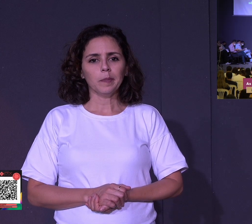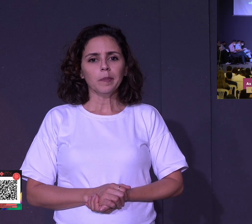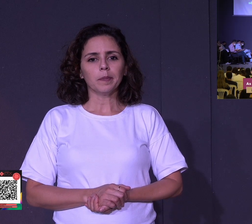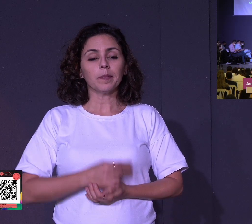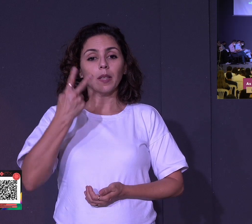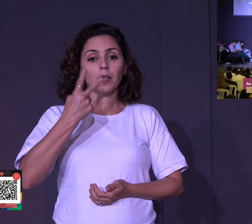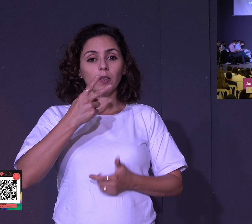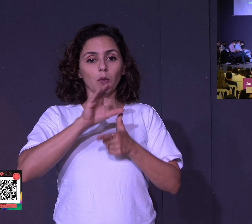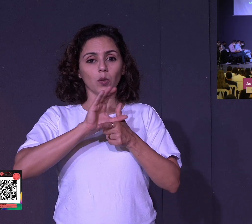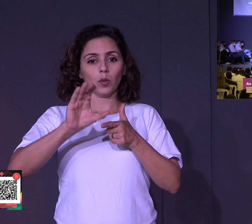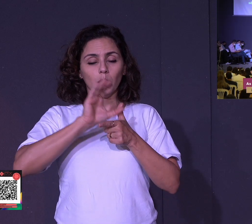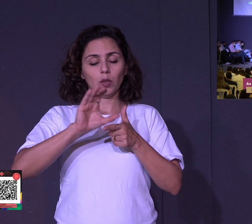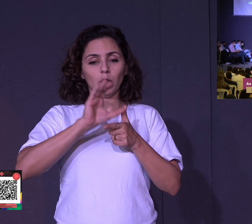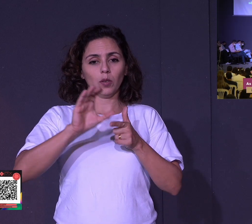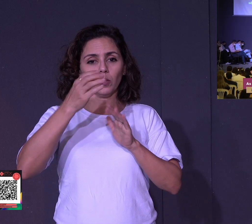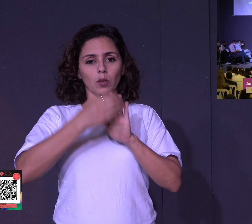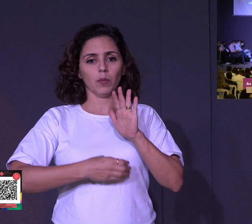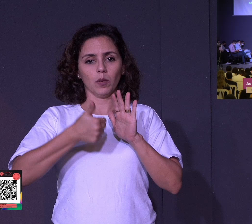Segunda Coríntios 10, 4 e 5.